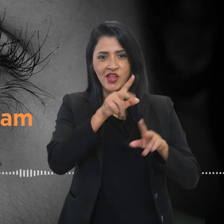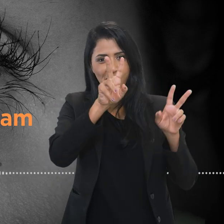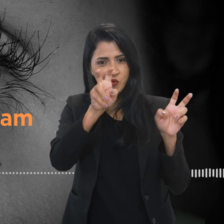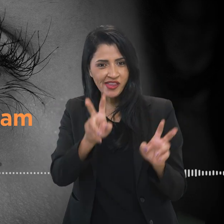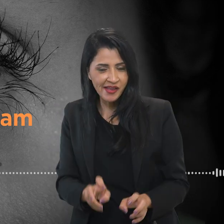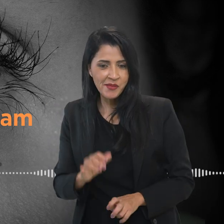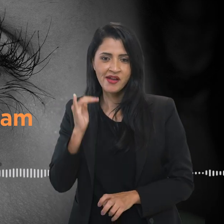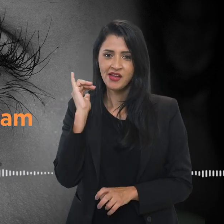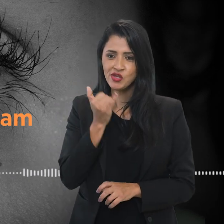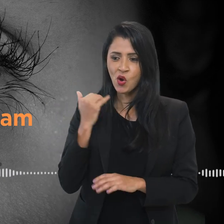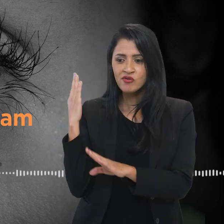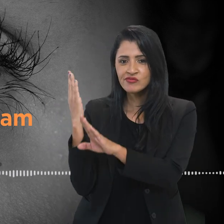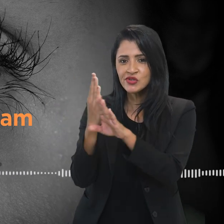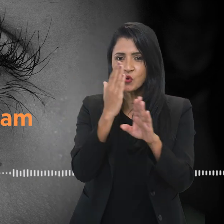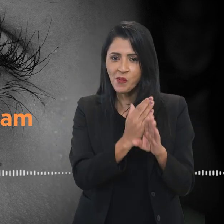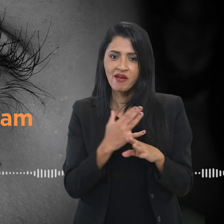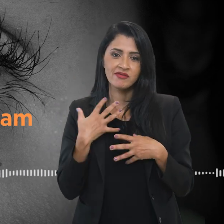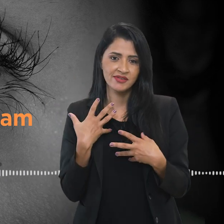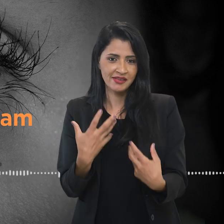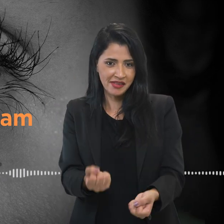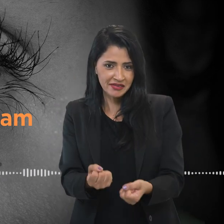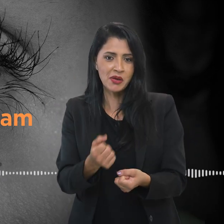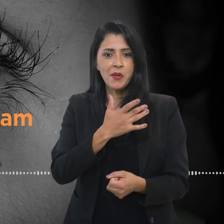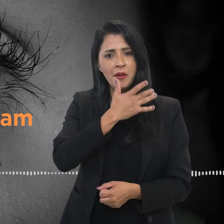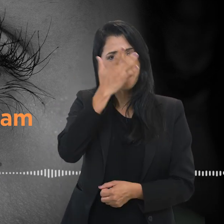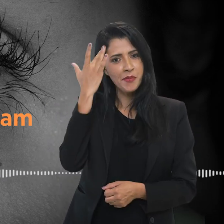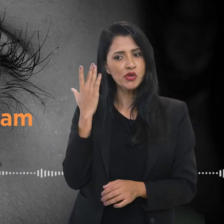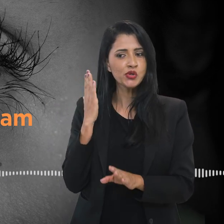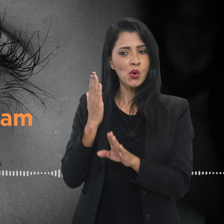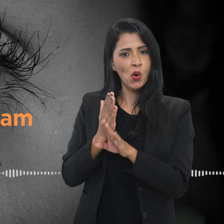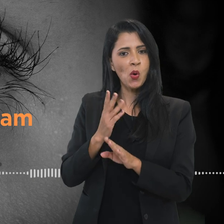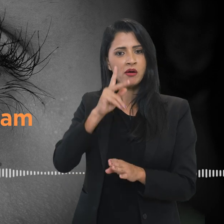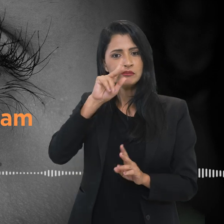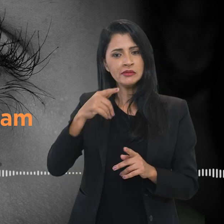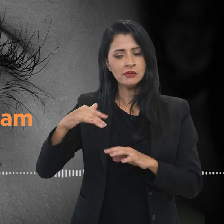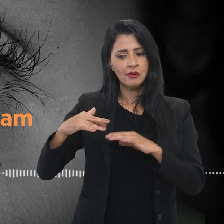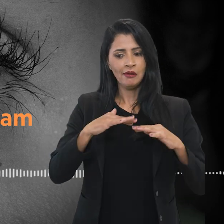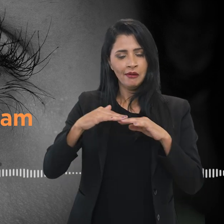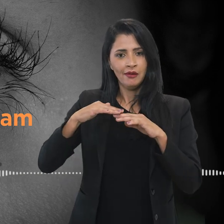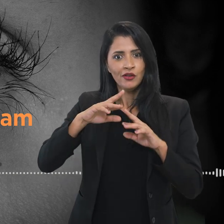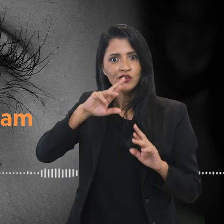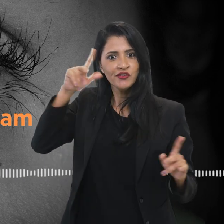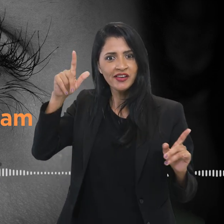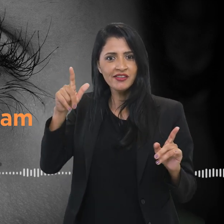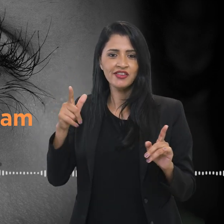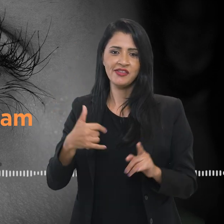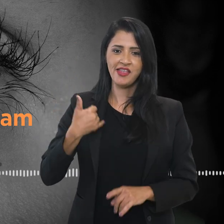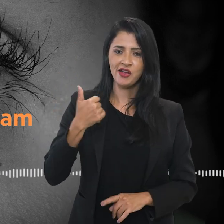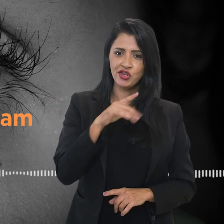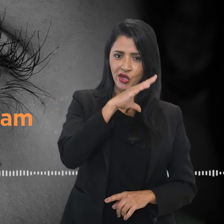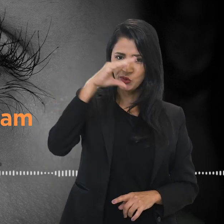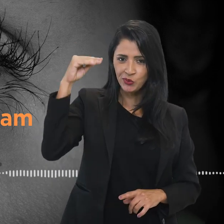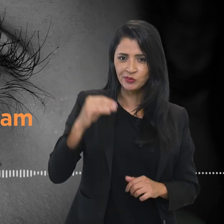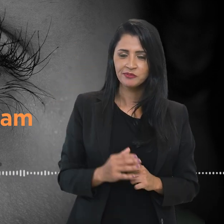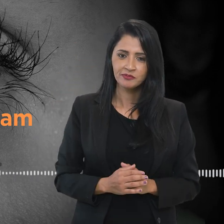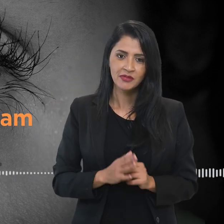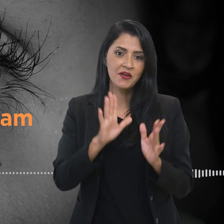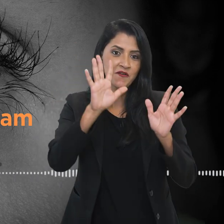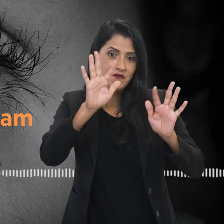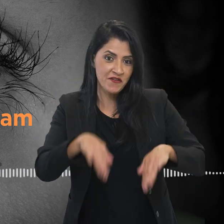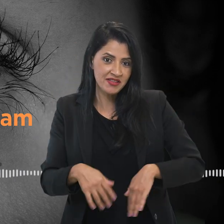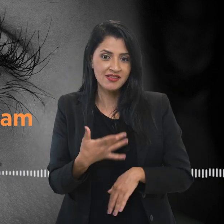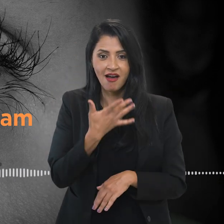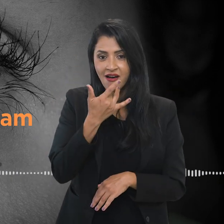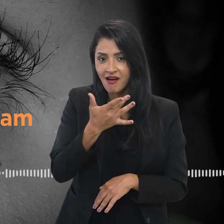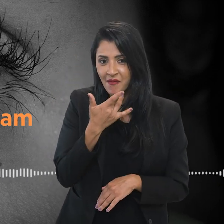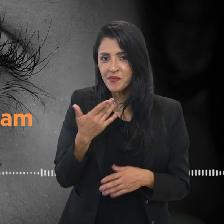E aí está o mote da segunda temporada. Histórias de descoberta e aceitação de quem se entendeu neurodivergente